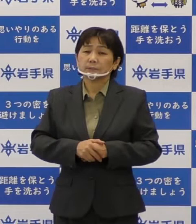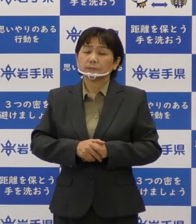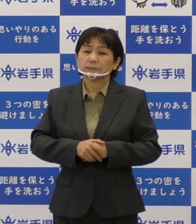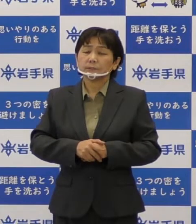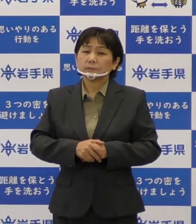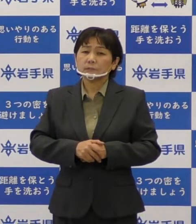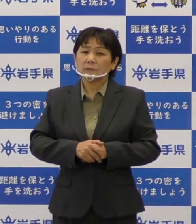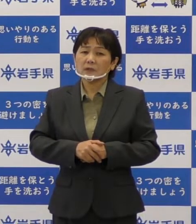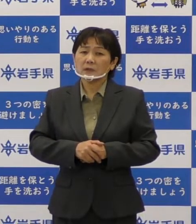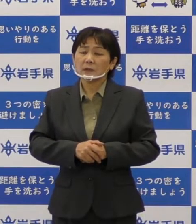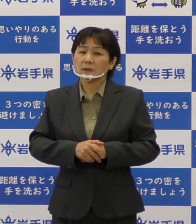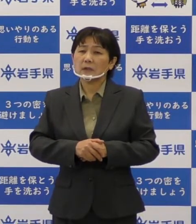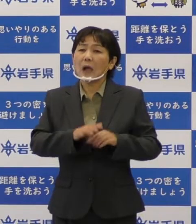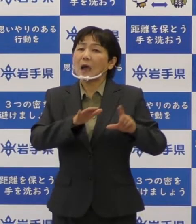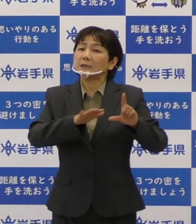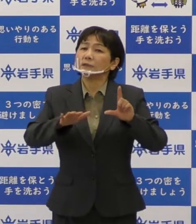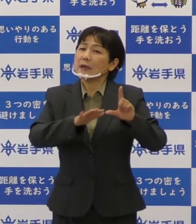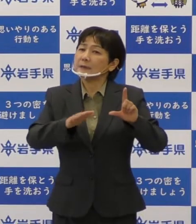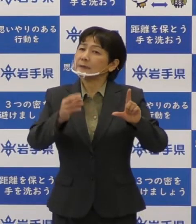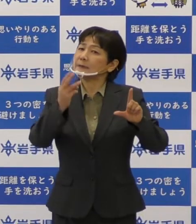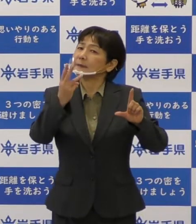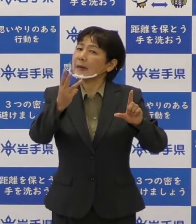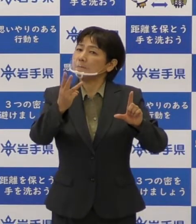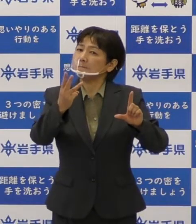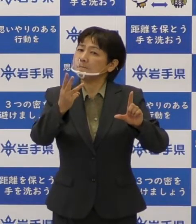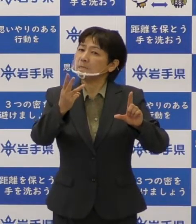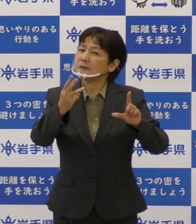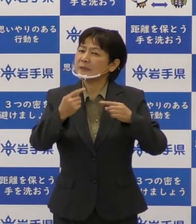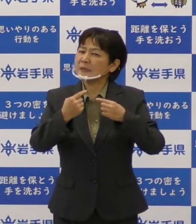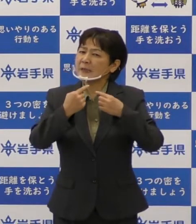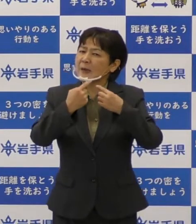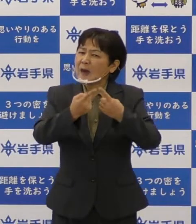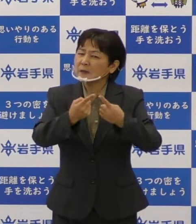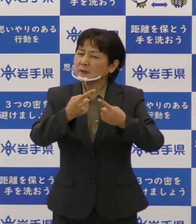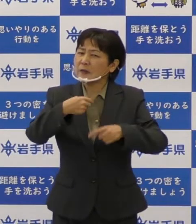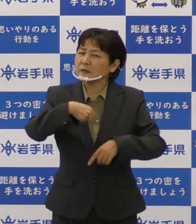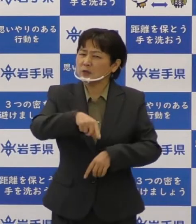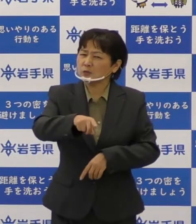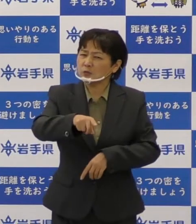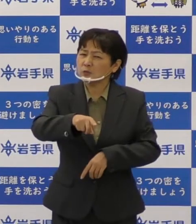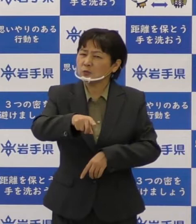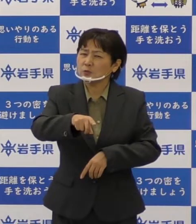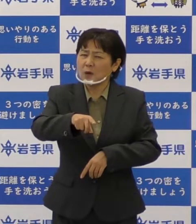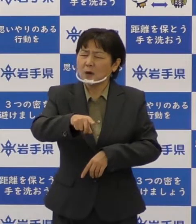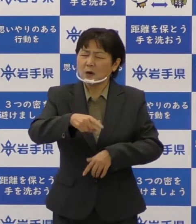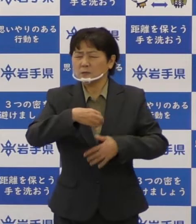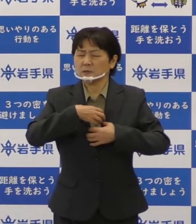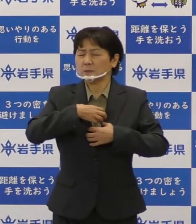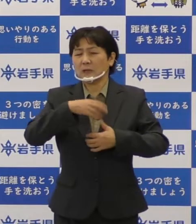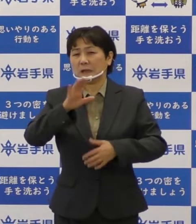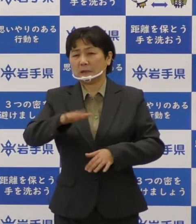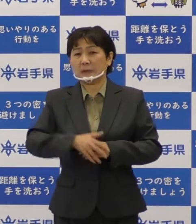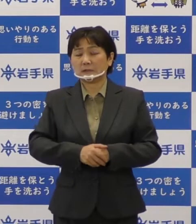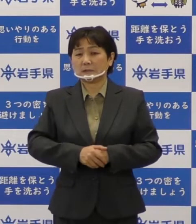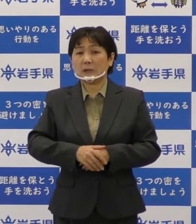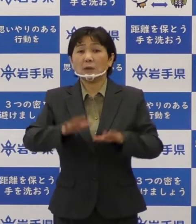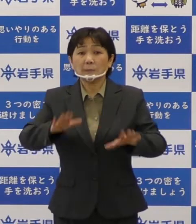ステージ3相当にこう入っていくような状況なので、まあ、今日本全体として、